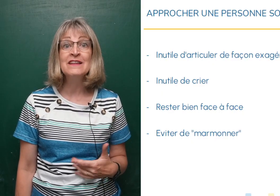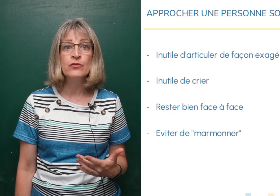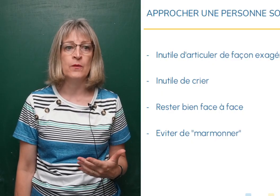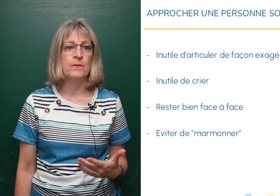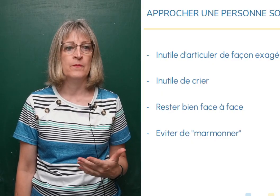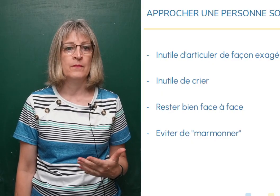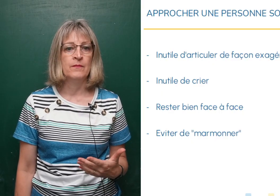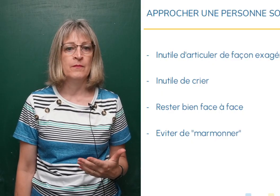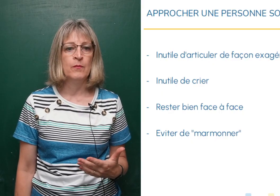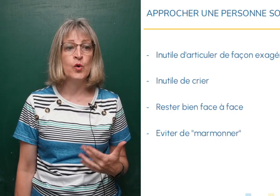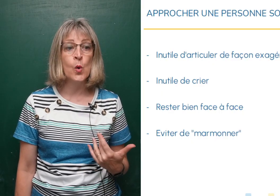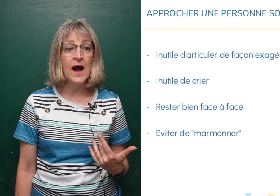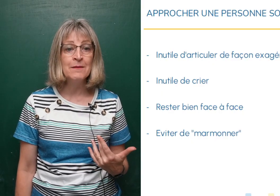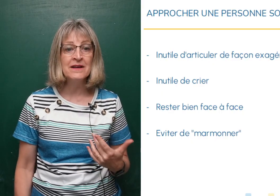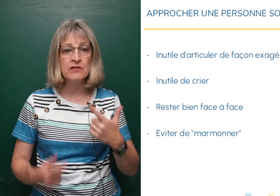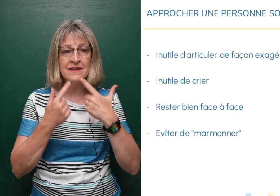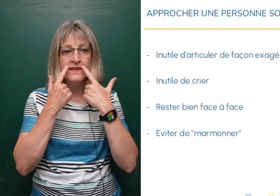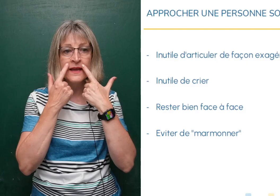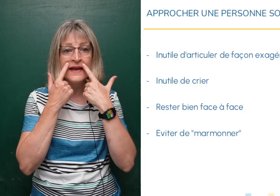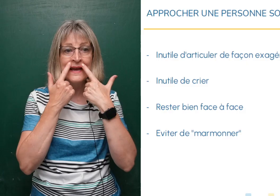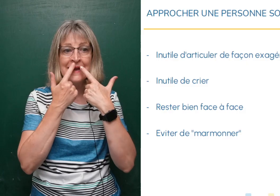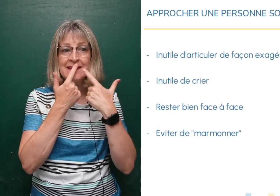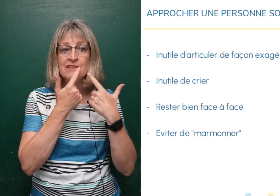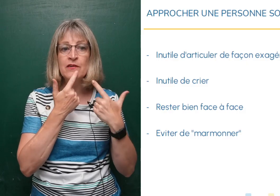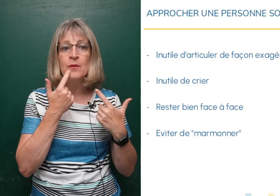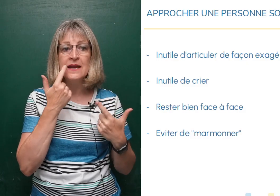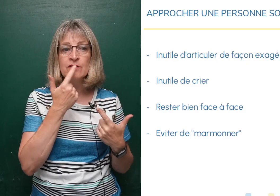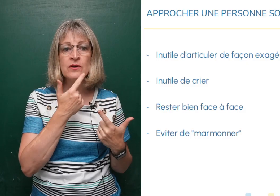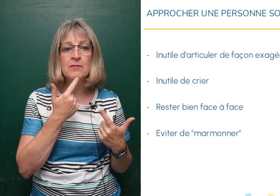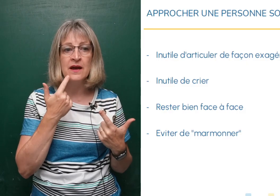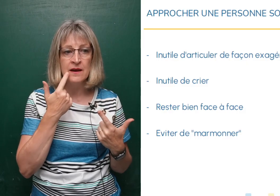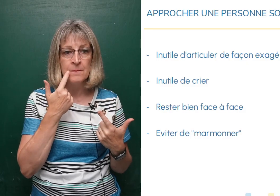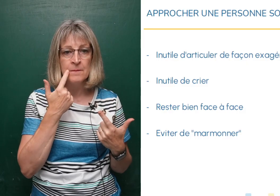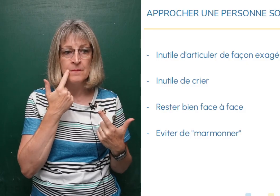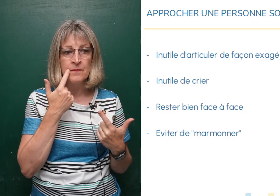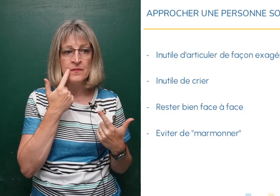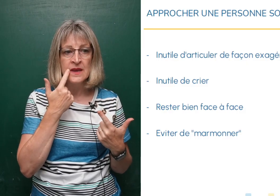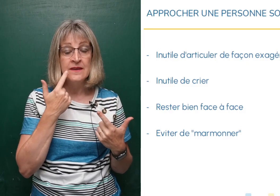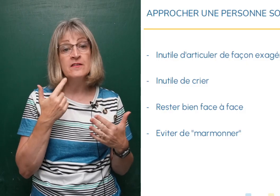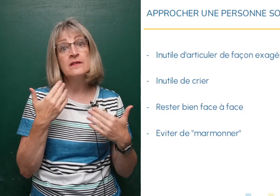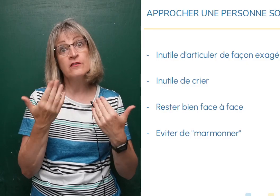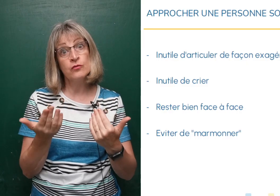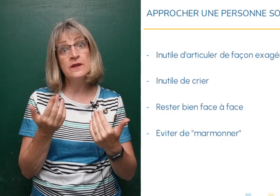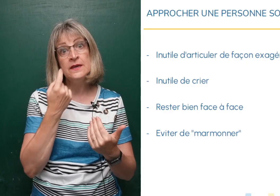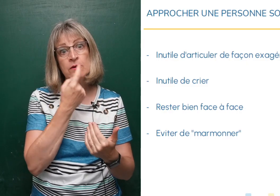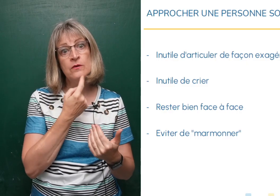maintenant. Pourquoi? Parce qu'en fait, ça déforme la lecture labiale. Il y a certains sourds qui